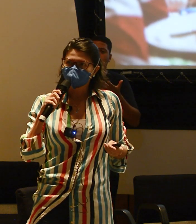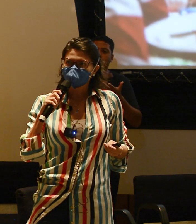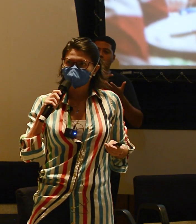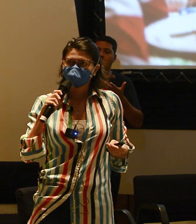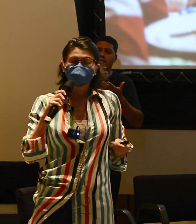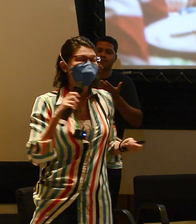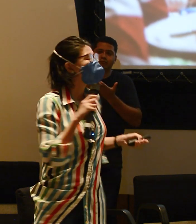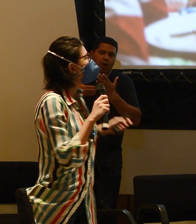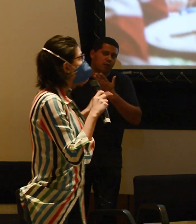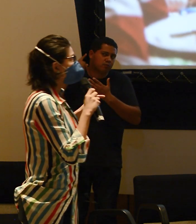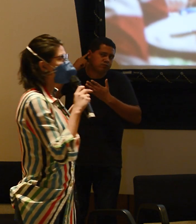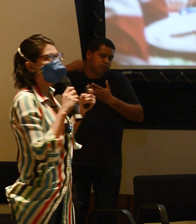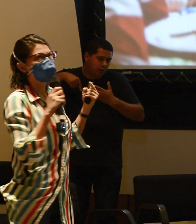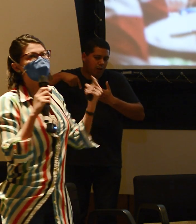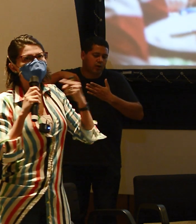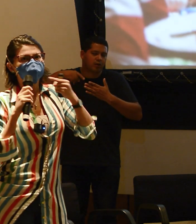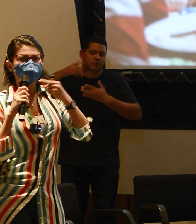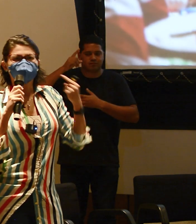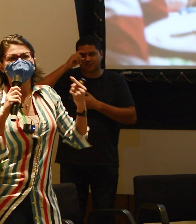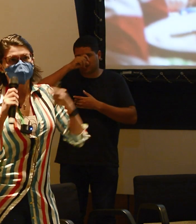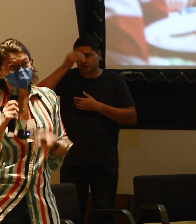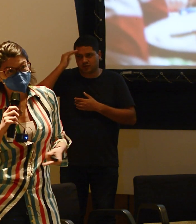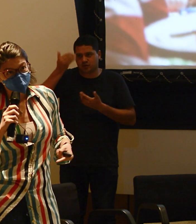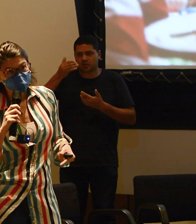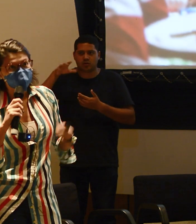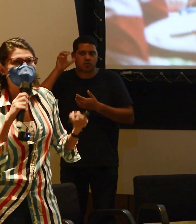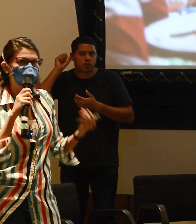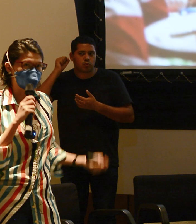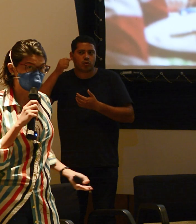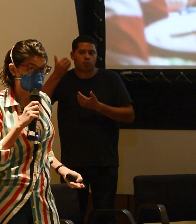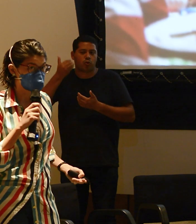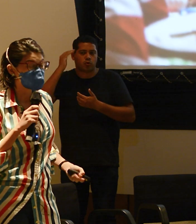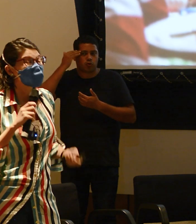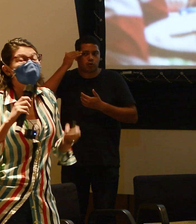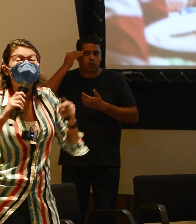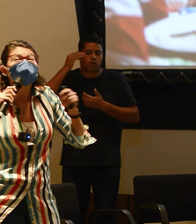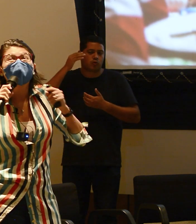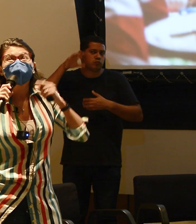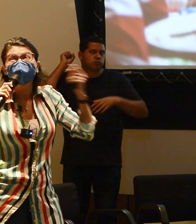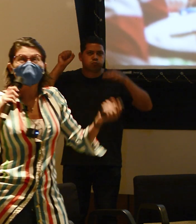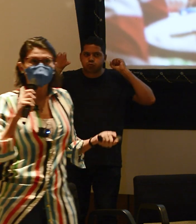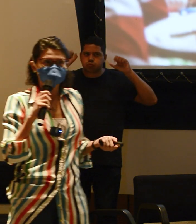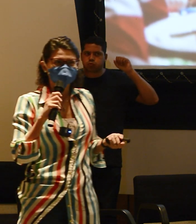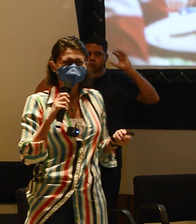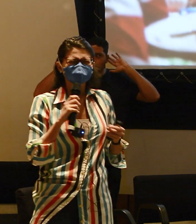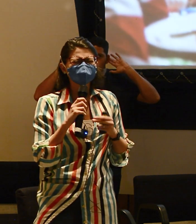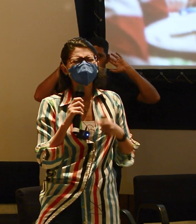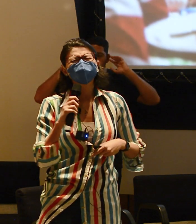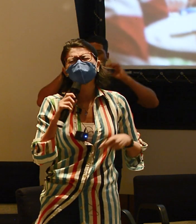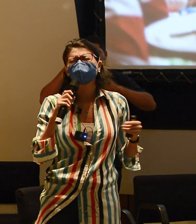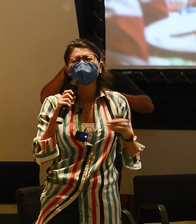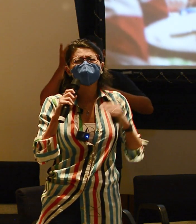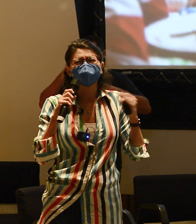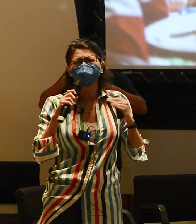difícil entender. Quando a gente escuta os dois ouvidos, é muito mais fácil. Mas não é igual.